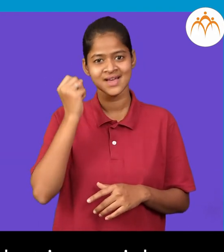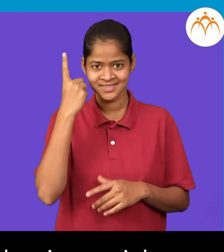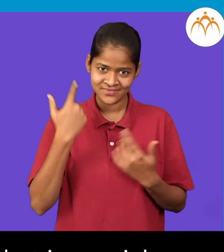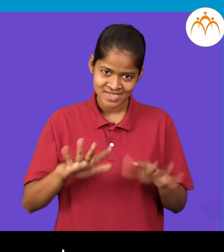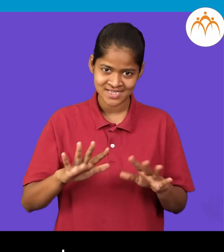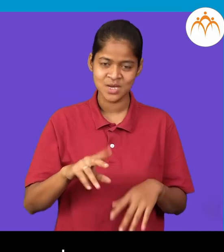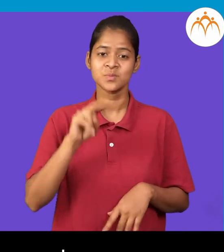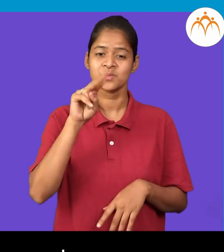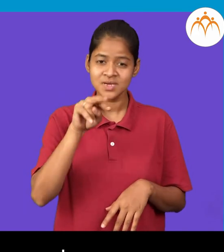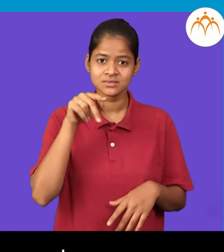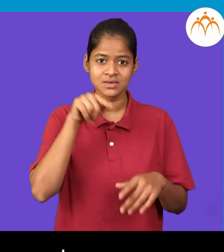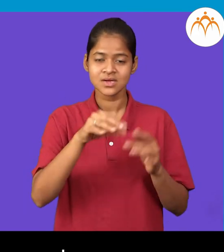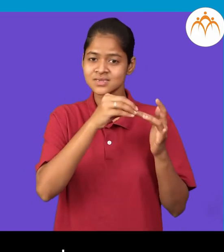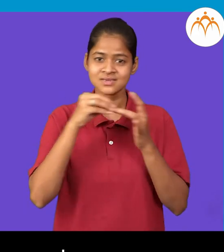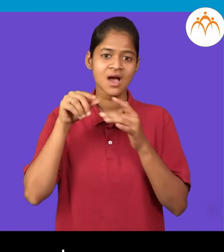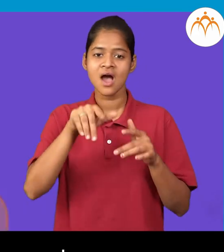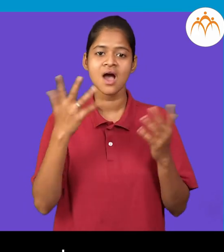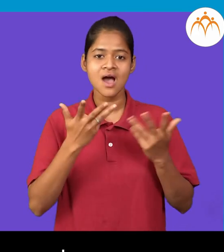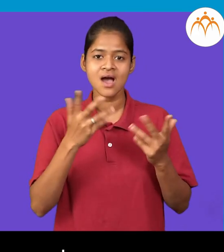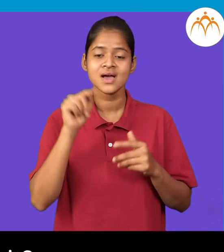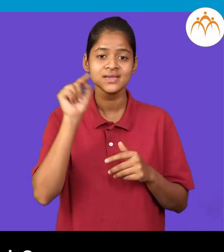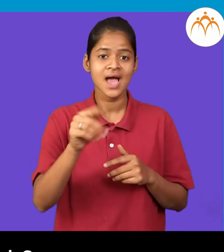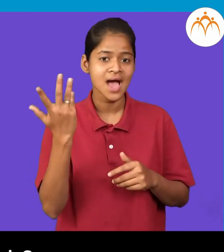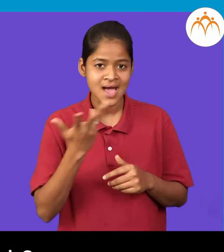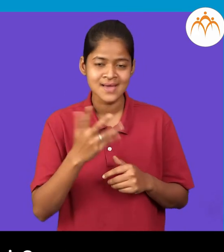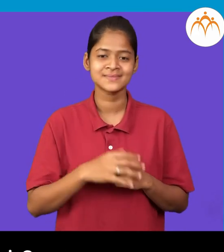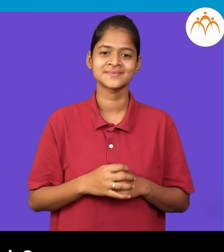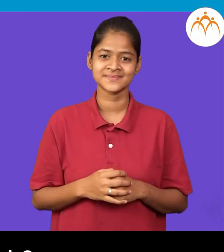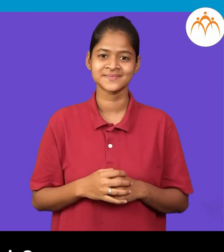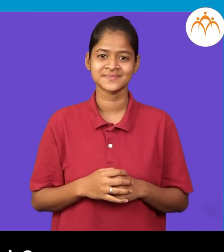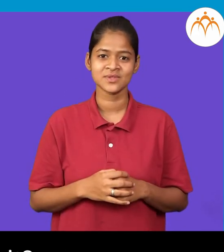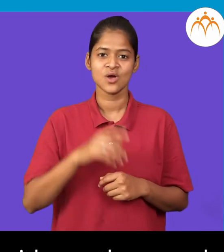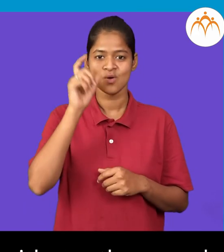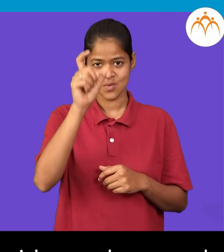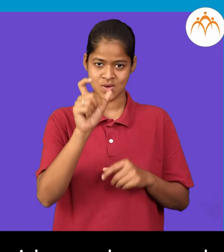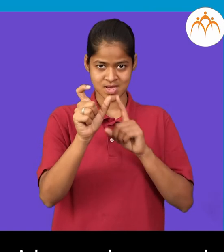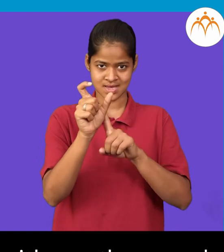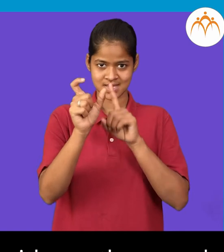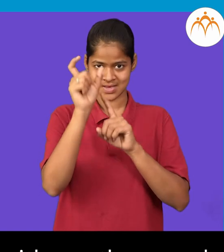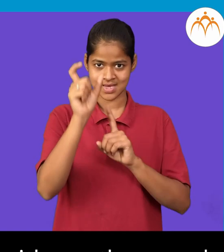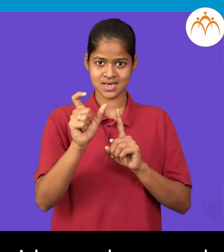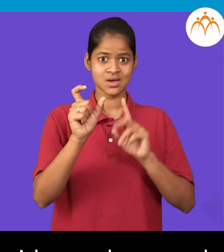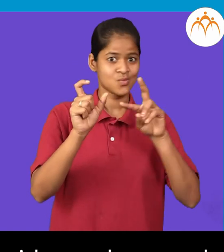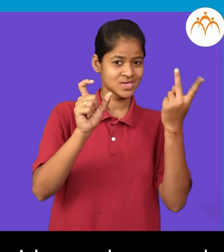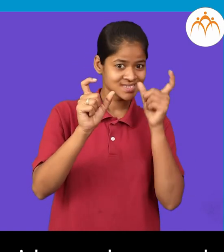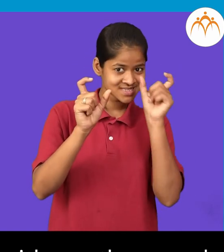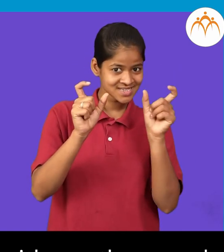स्पेशल अबाउट दीज वर्ड्स. वॉट इज इट? वन वर्ड इज कंबाइंड